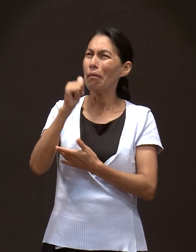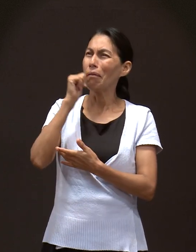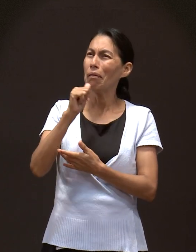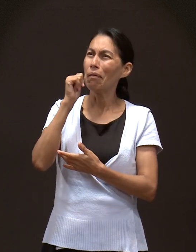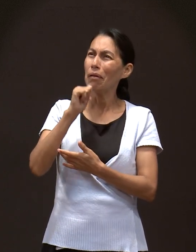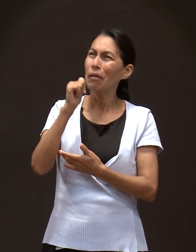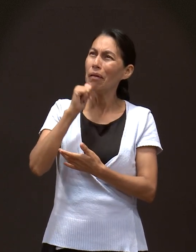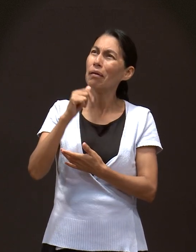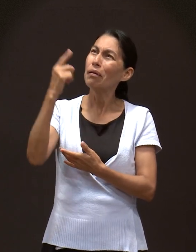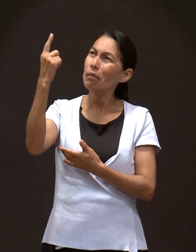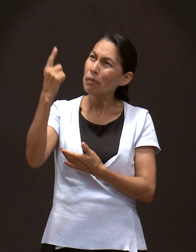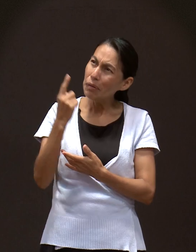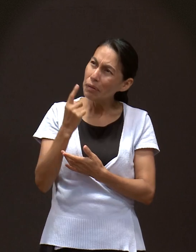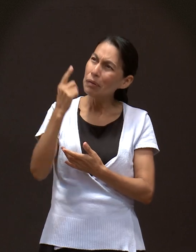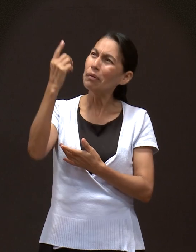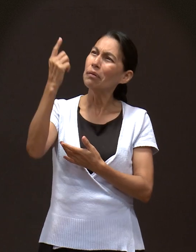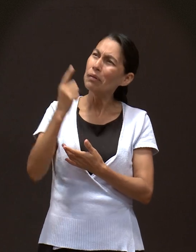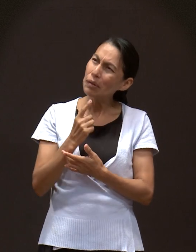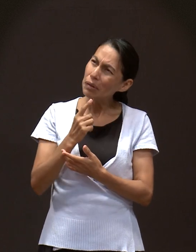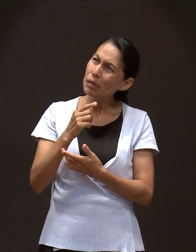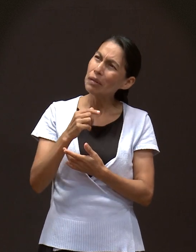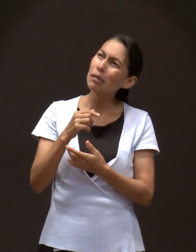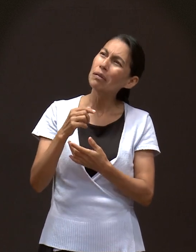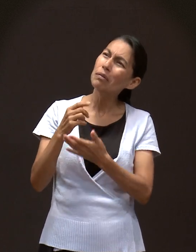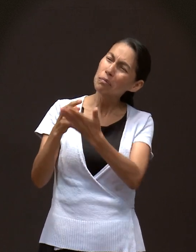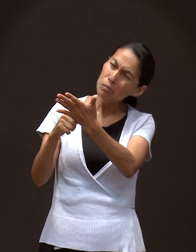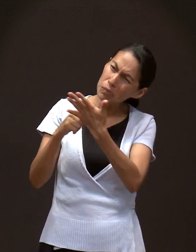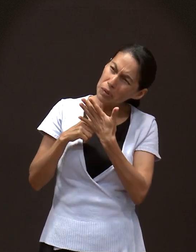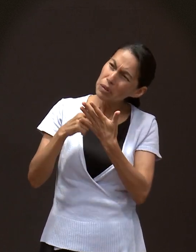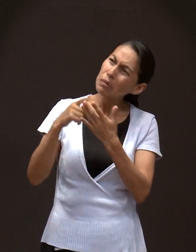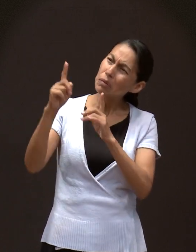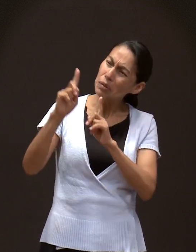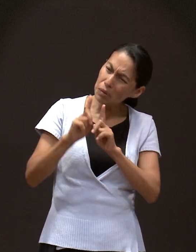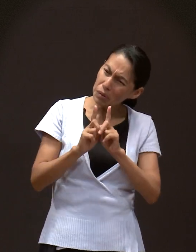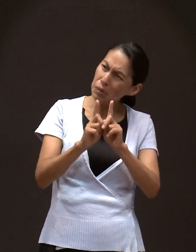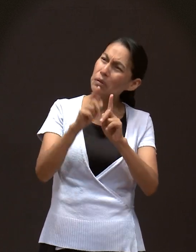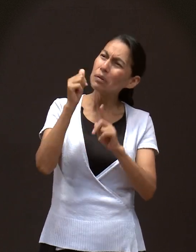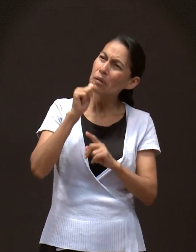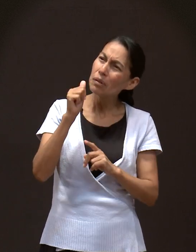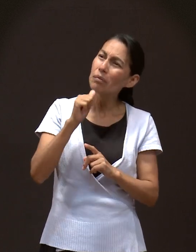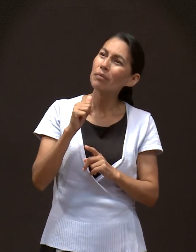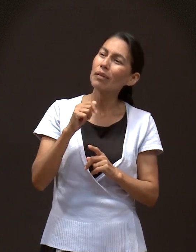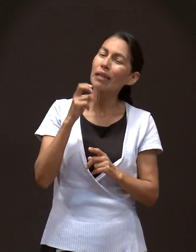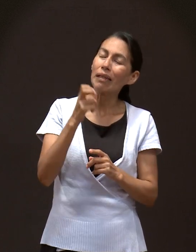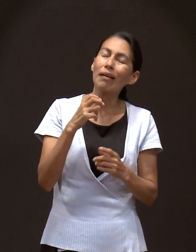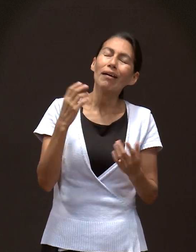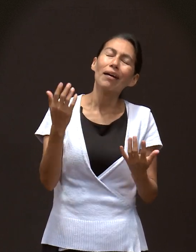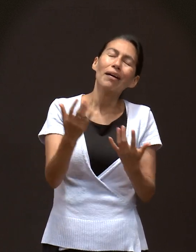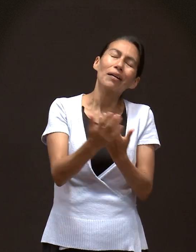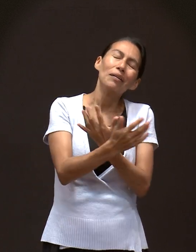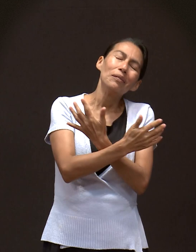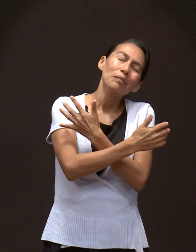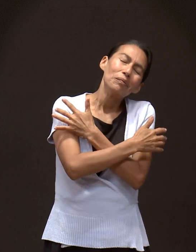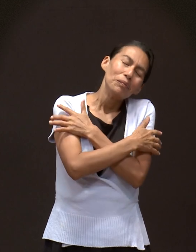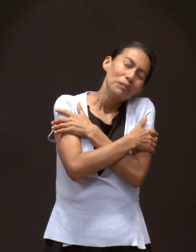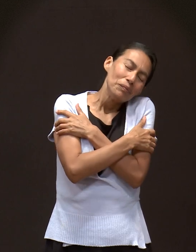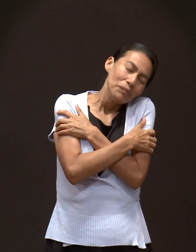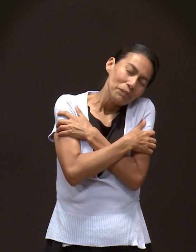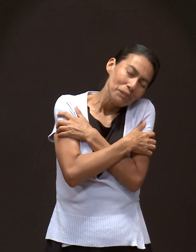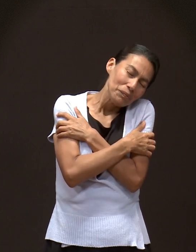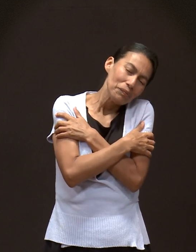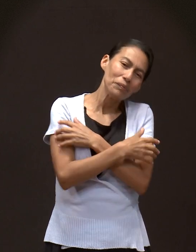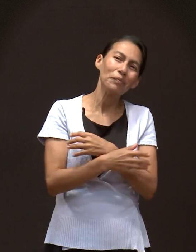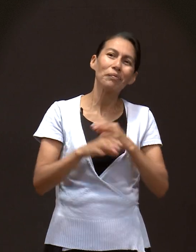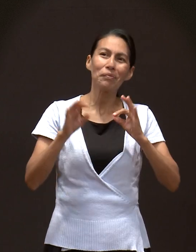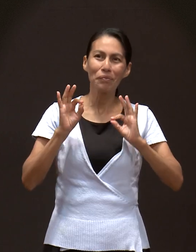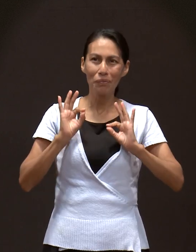Siempre lo había estado pidiendo, siempre le había dicho, Señor, ven a mí, demuéstrame que estás conmigo, por favor, lo necesito. Y me dio un abrazo.